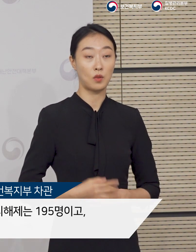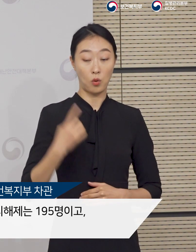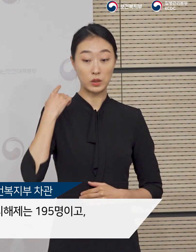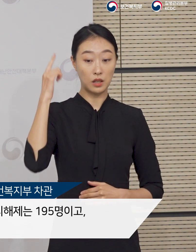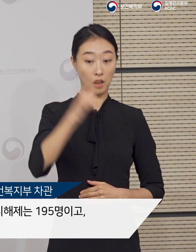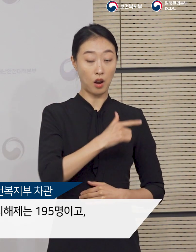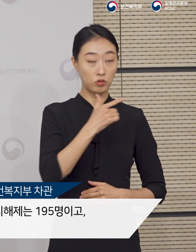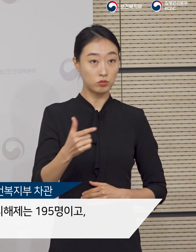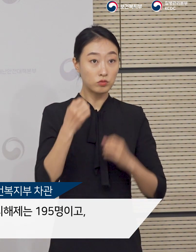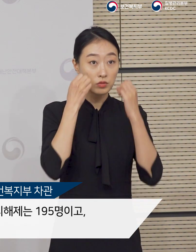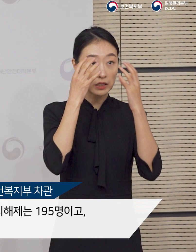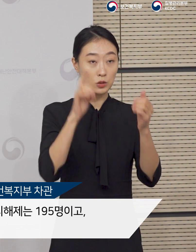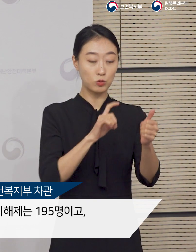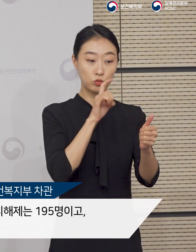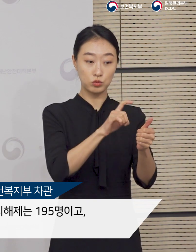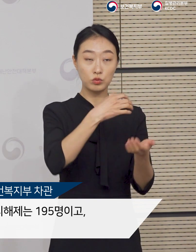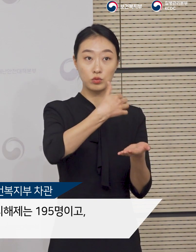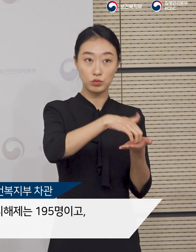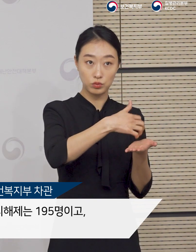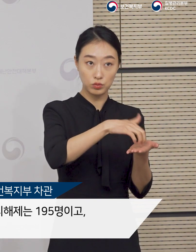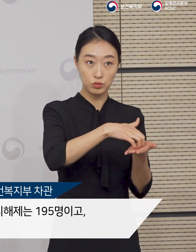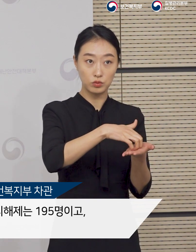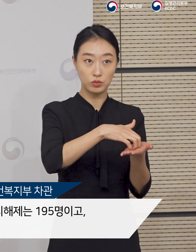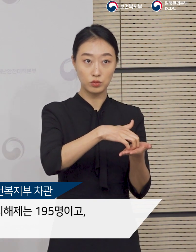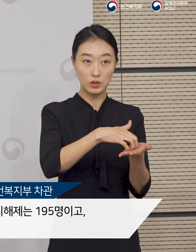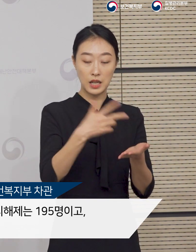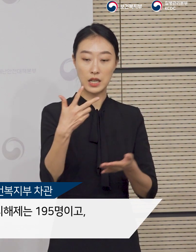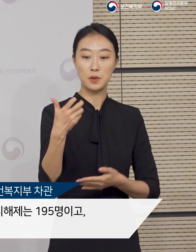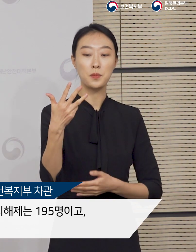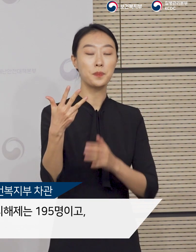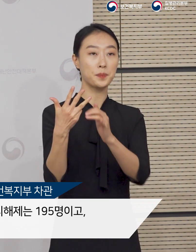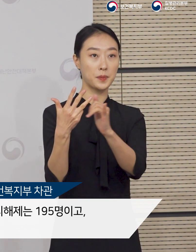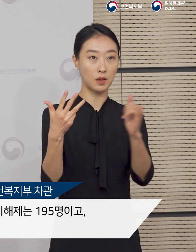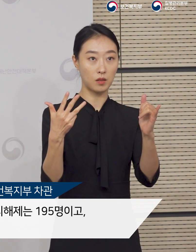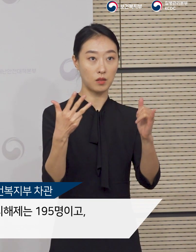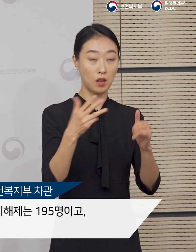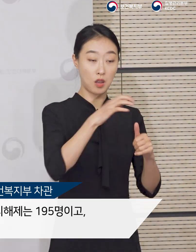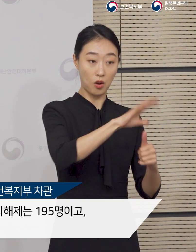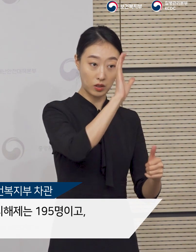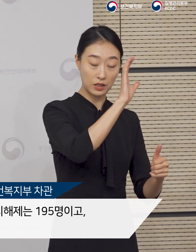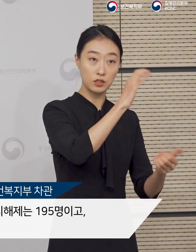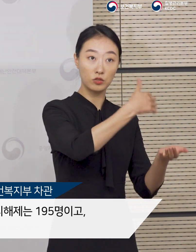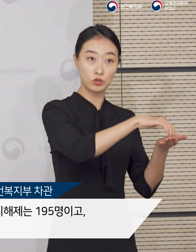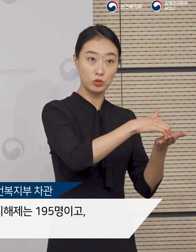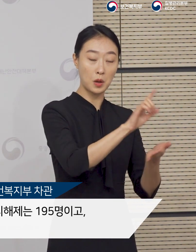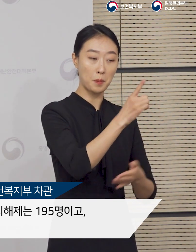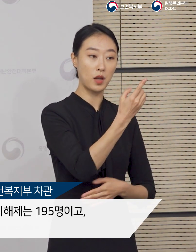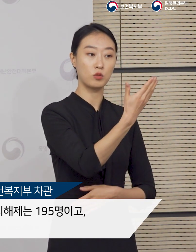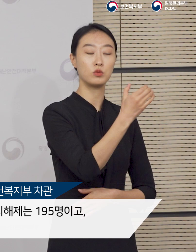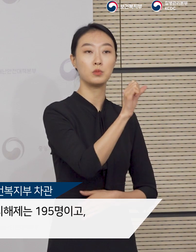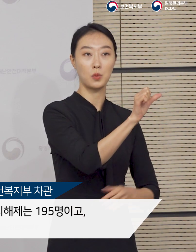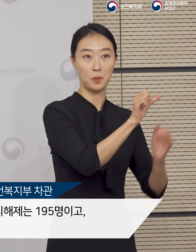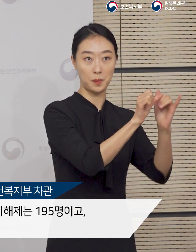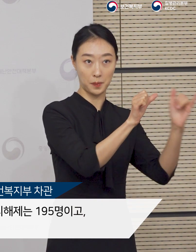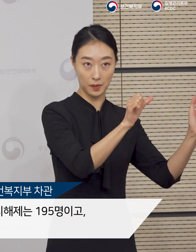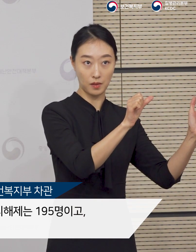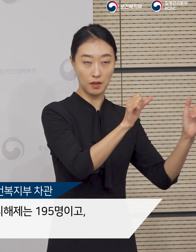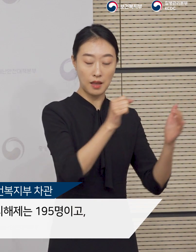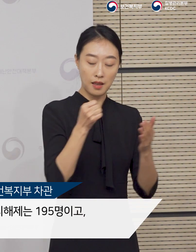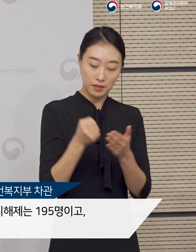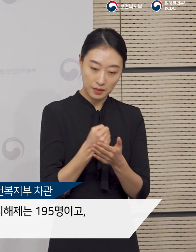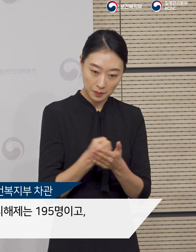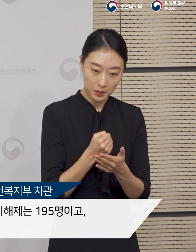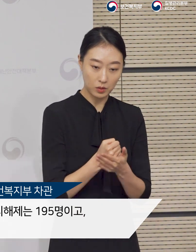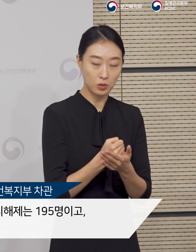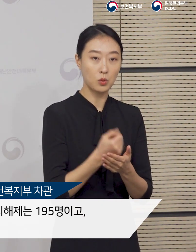어제 새롭게 확진된 신규 확진자는 78명이며 격리 해제는 195명이고